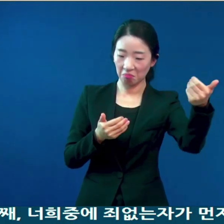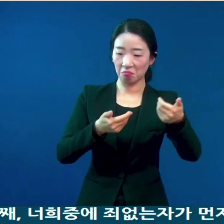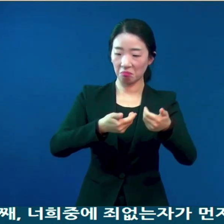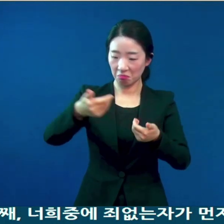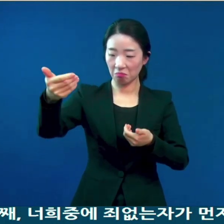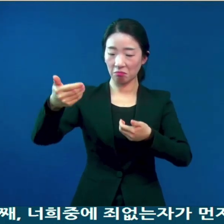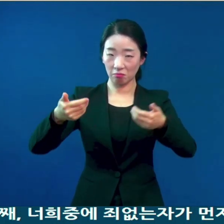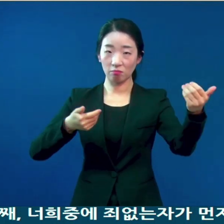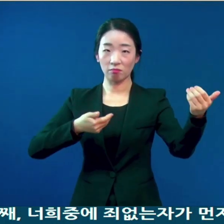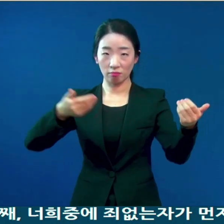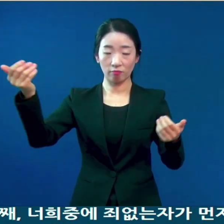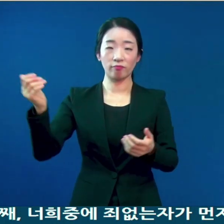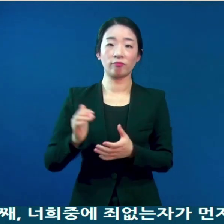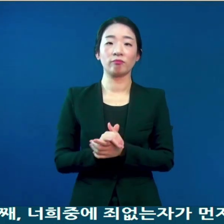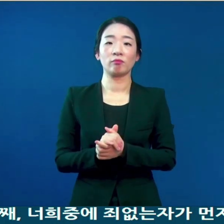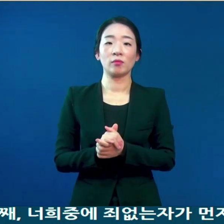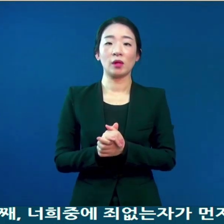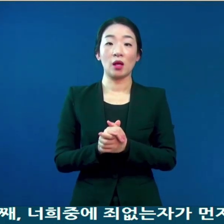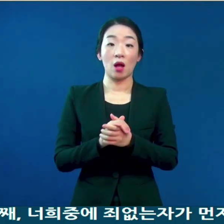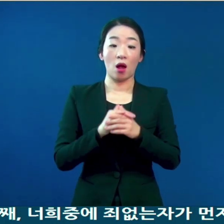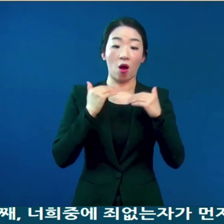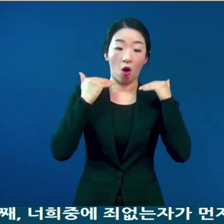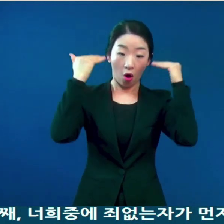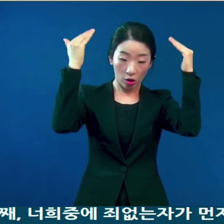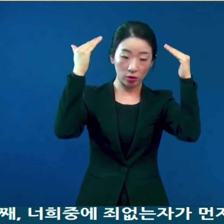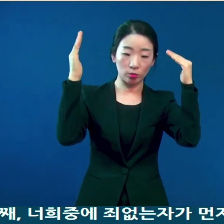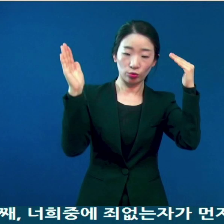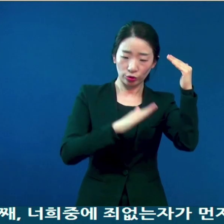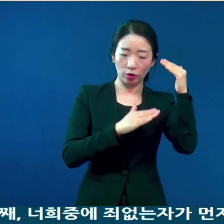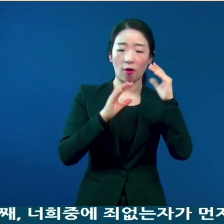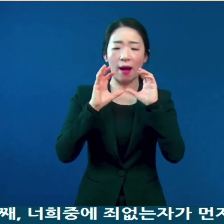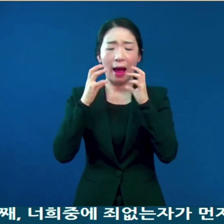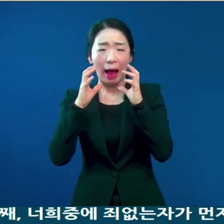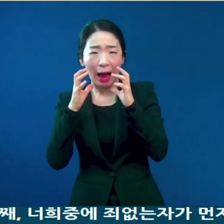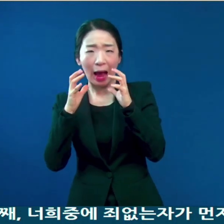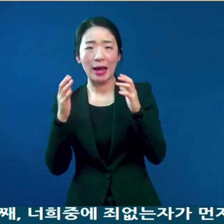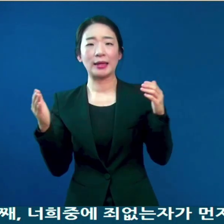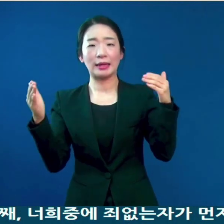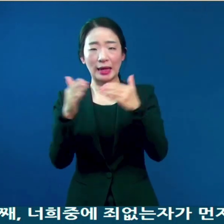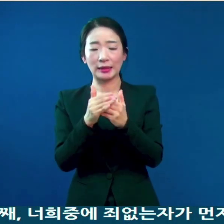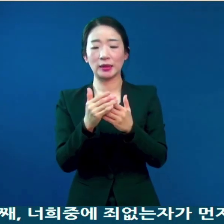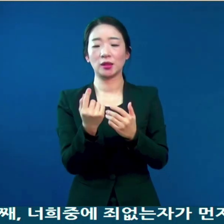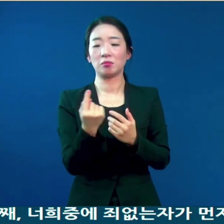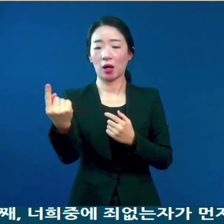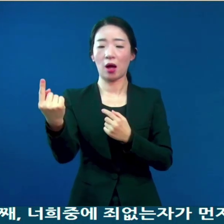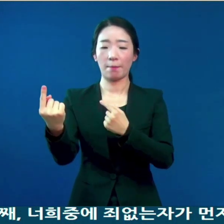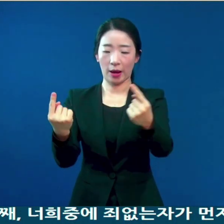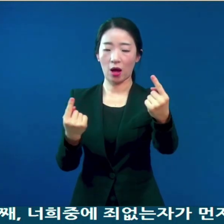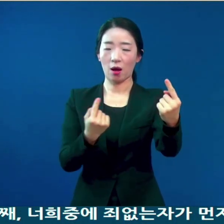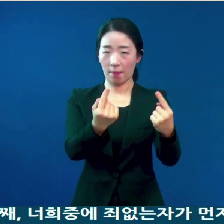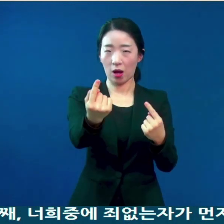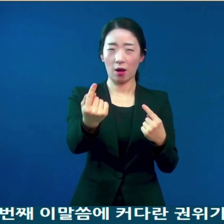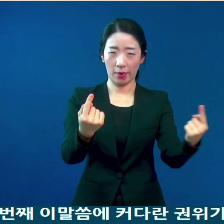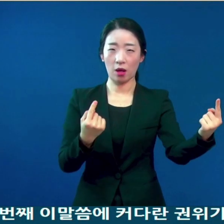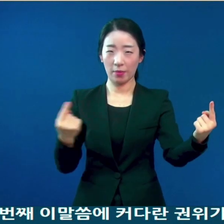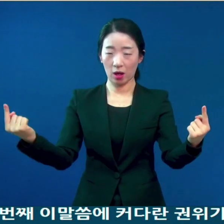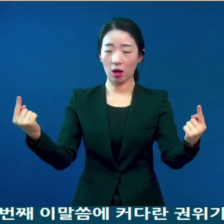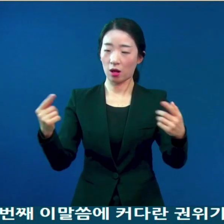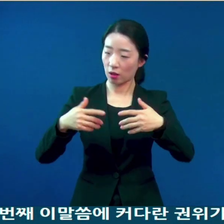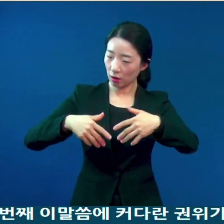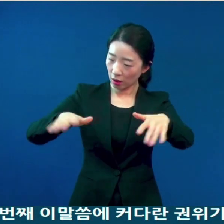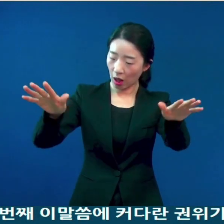어른들로부터 시작되어서 젊은이까지 하나씩 나가고 이렇게 기록이 되어 있습니다.